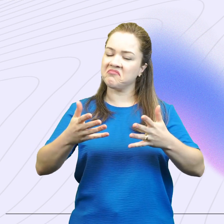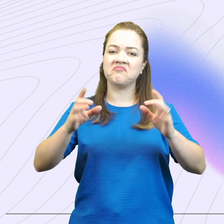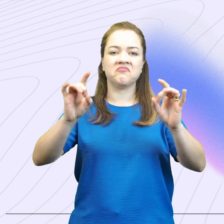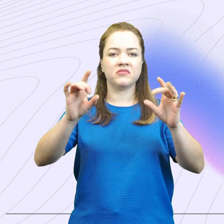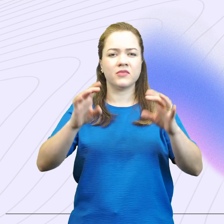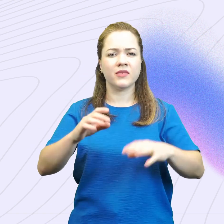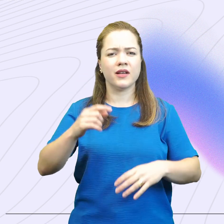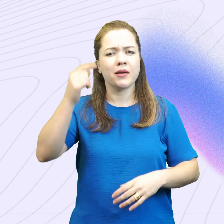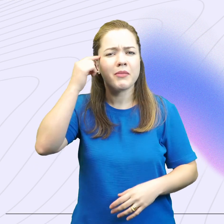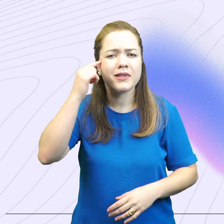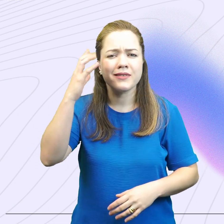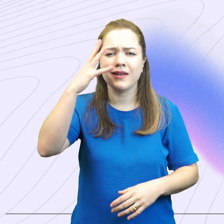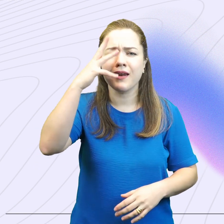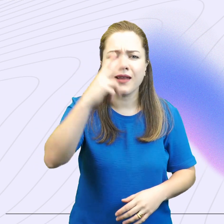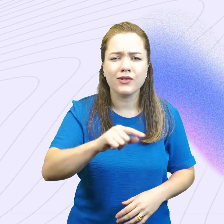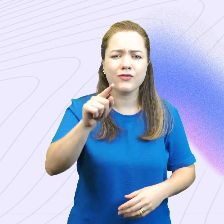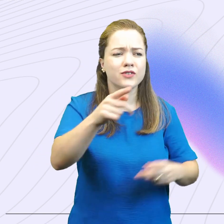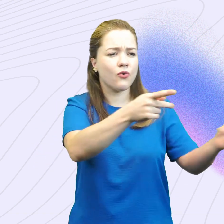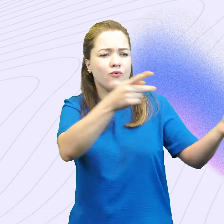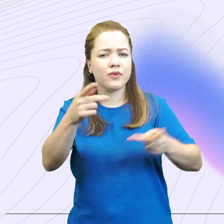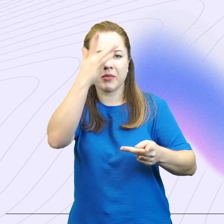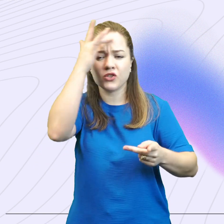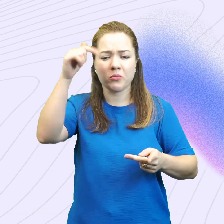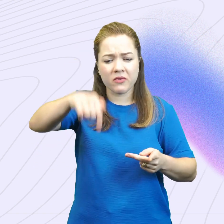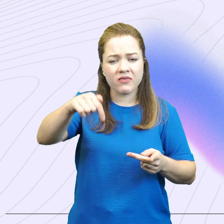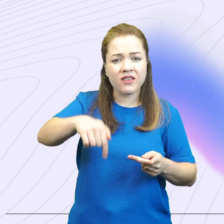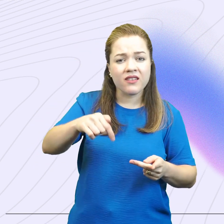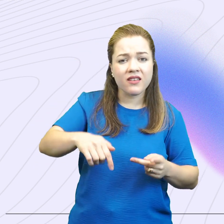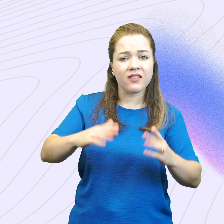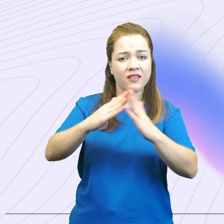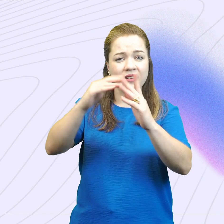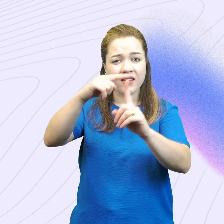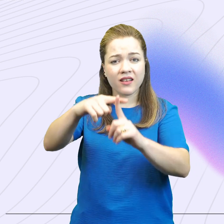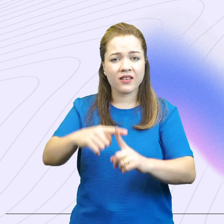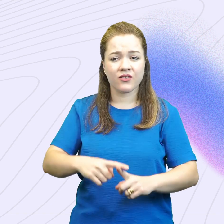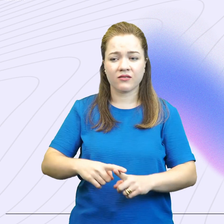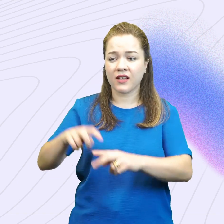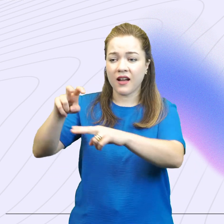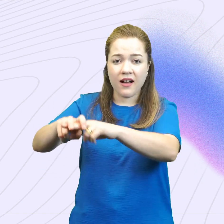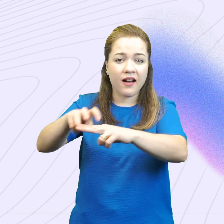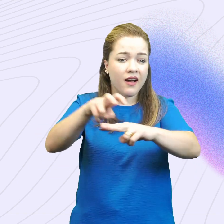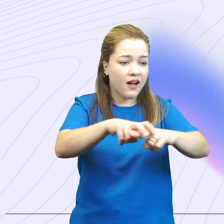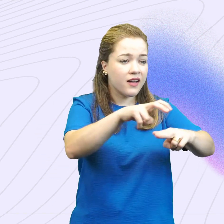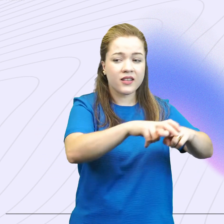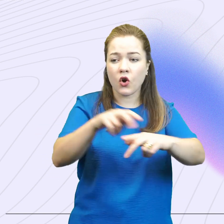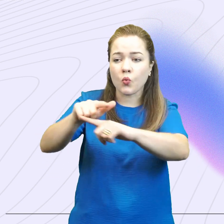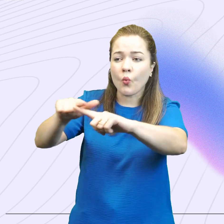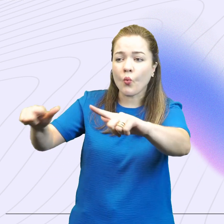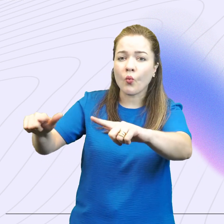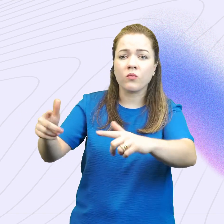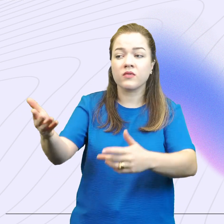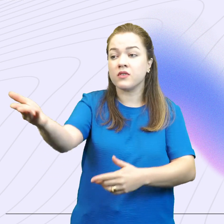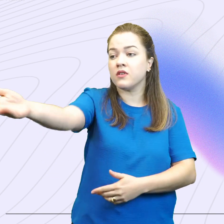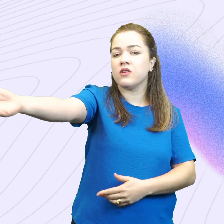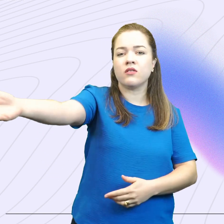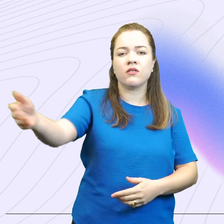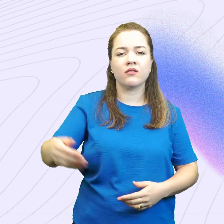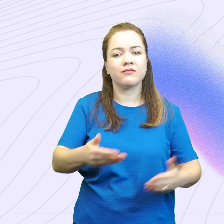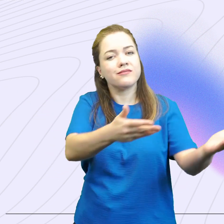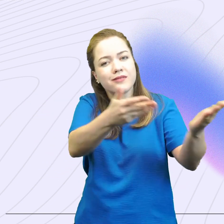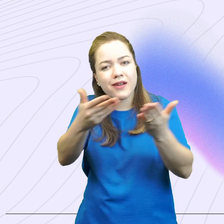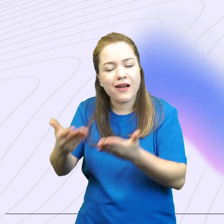pessoas para esse lugar, que ainda temos vários lugares aqui. Nesse lado daqui, está vaziozão, pode